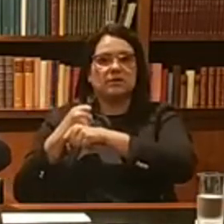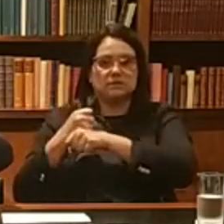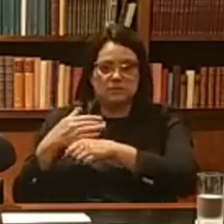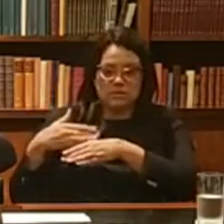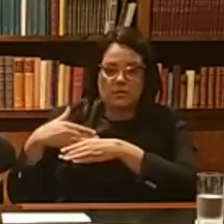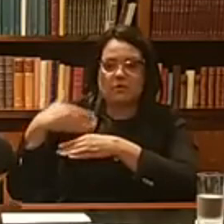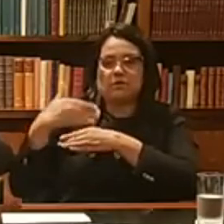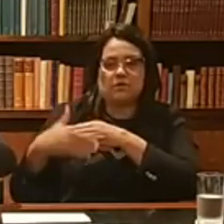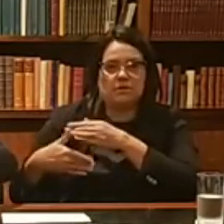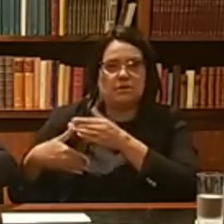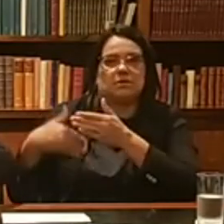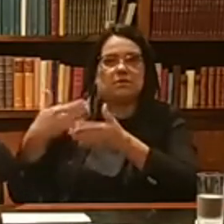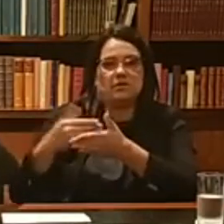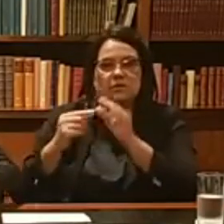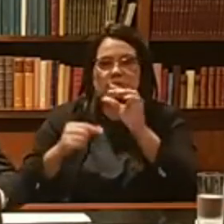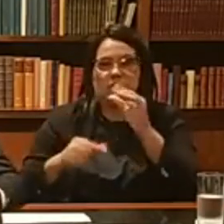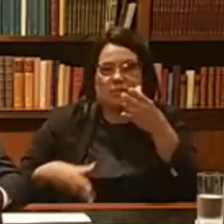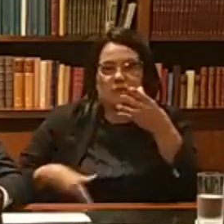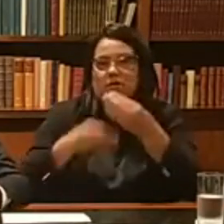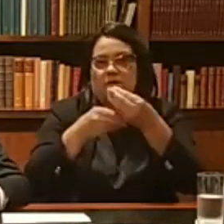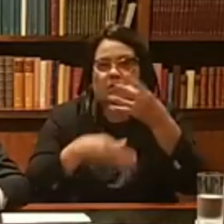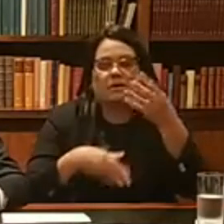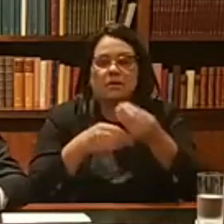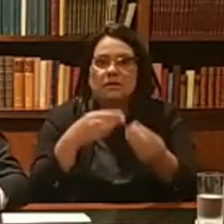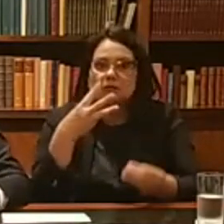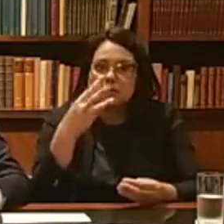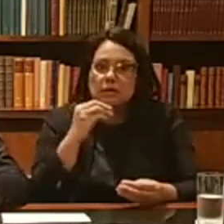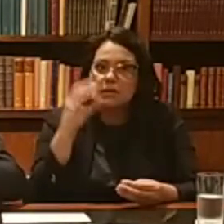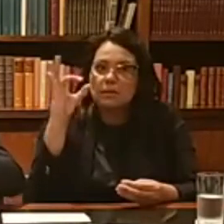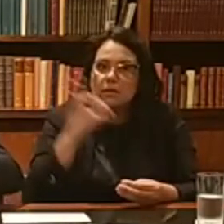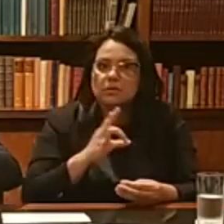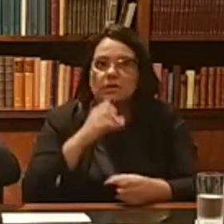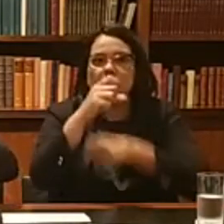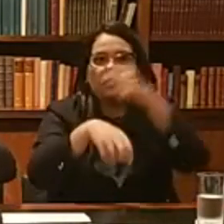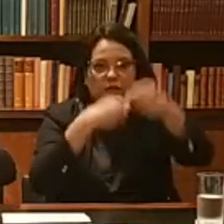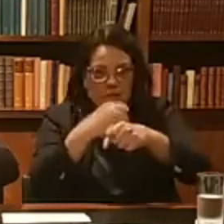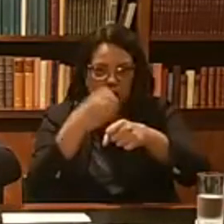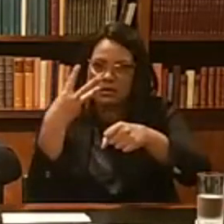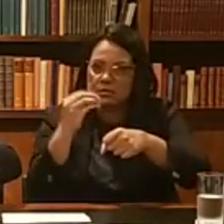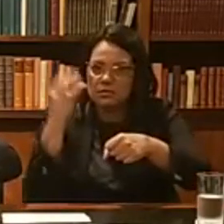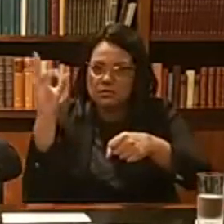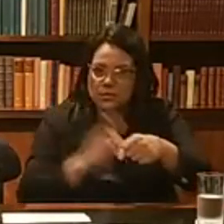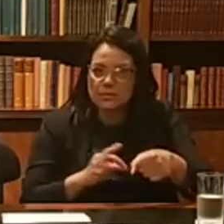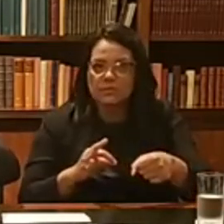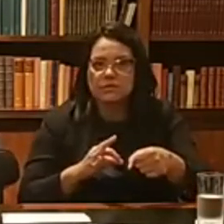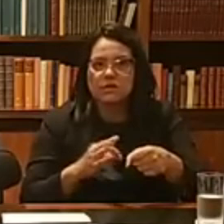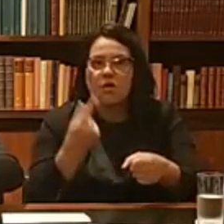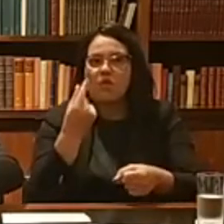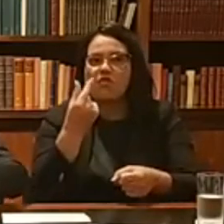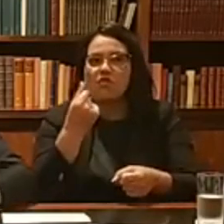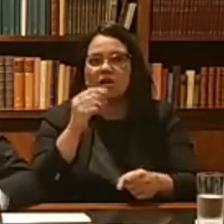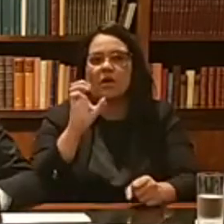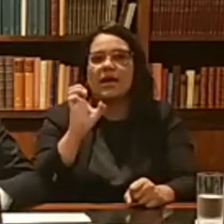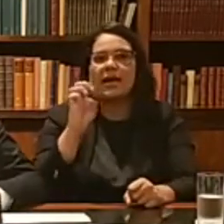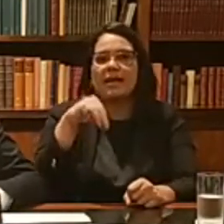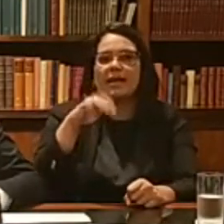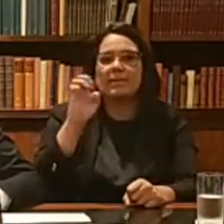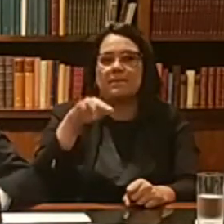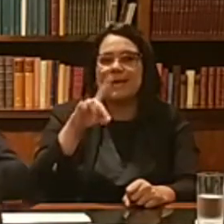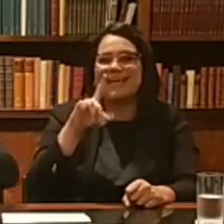passou-se a ser acrescido de 30% do valor das emendas impositivas de